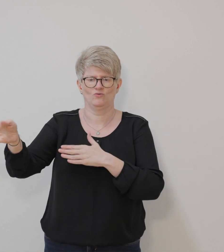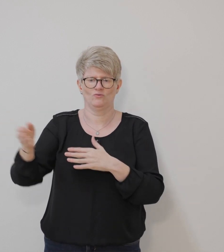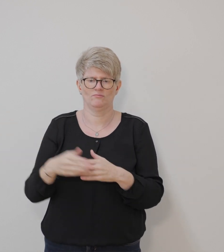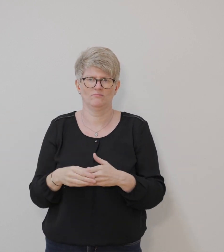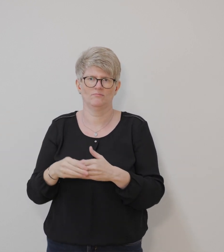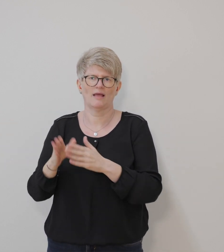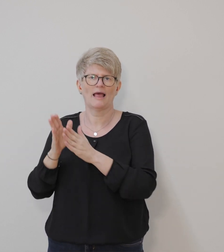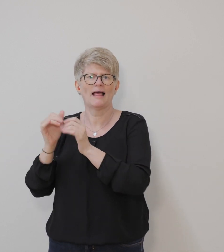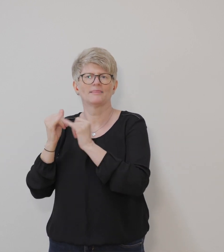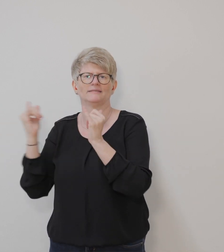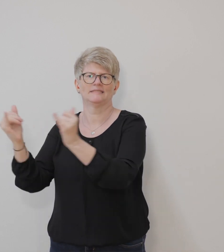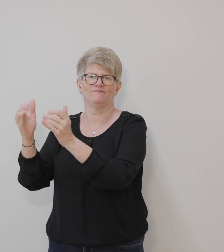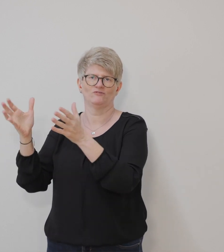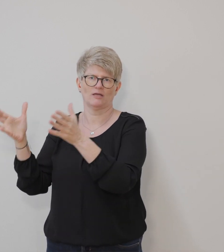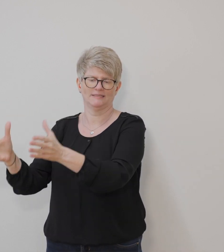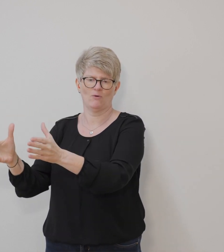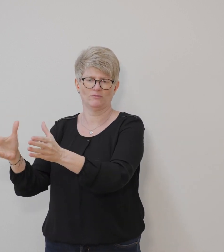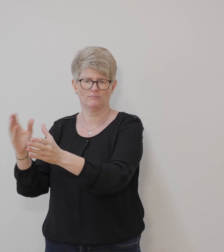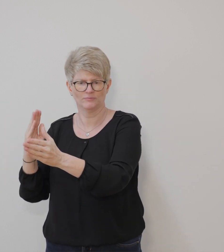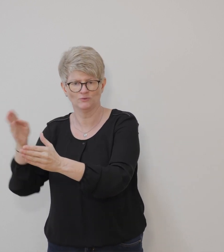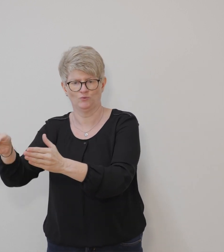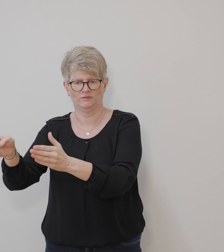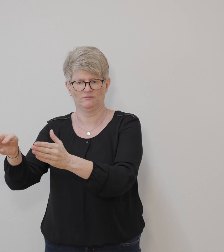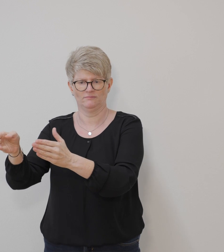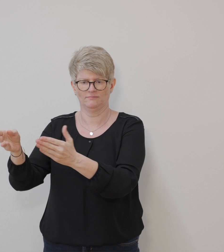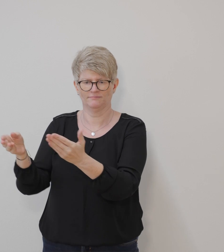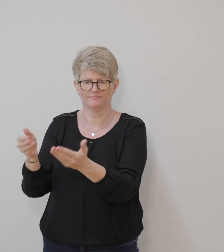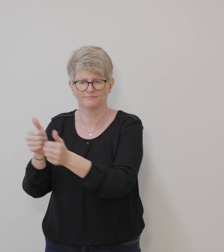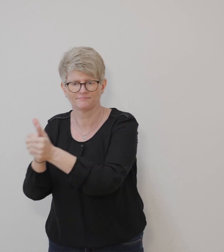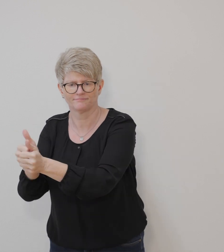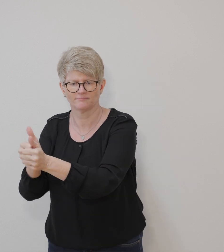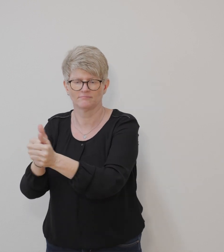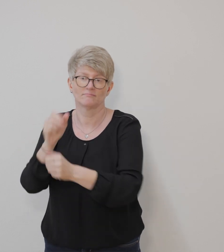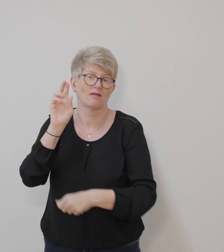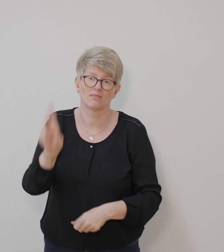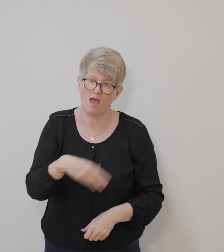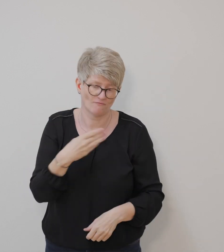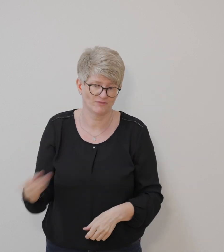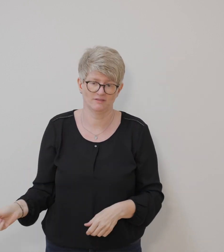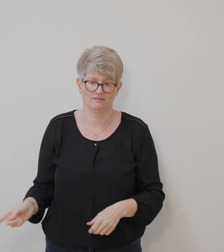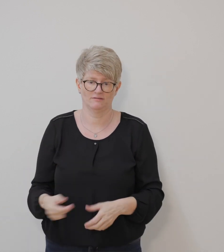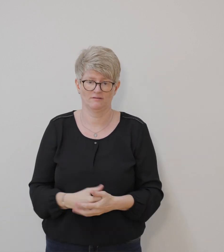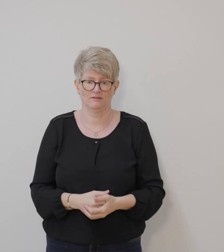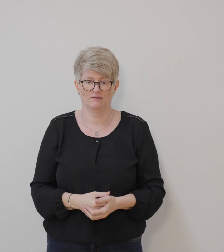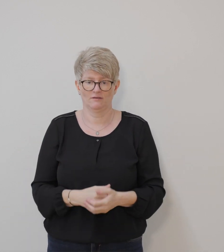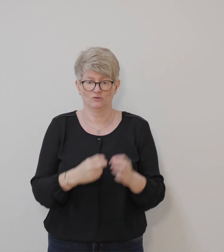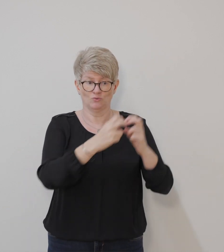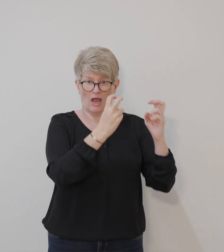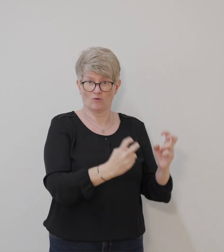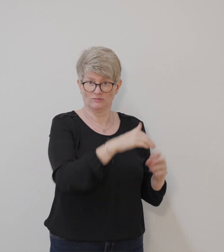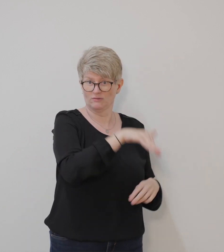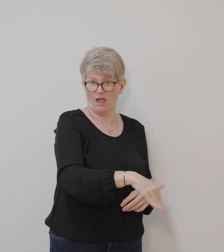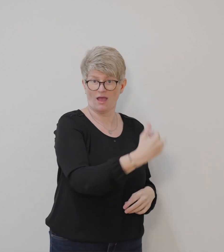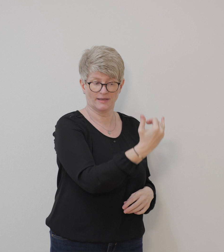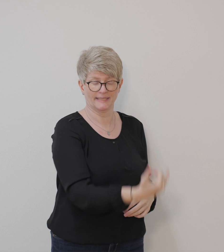auf Intensiv und ihr zur Seite stehen. Doch darf er nicht. Zu Hause ist das größere Kind, das